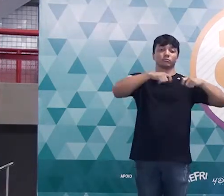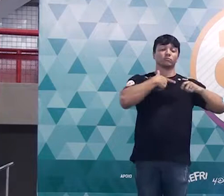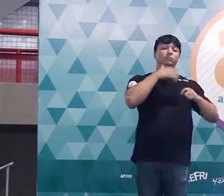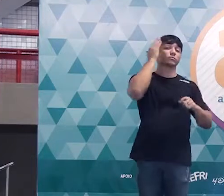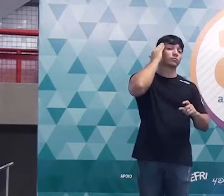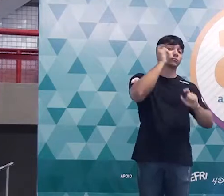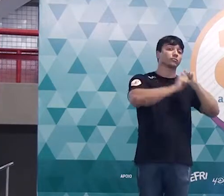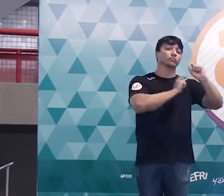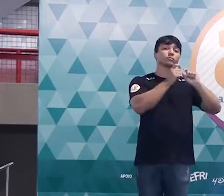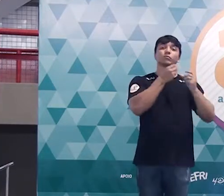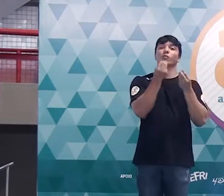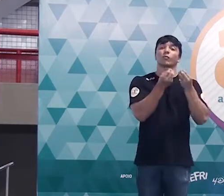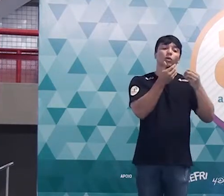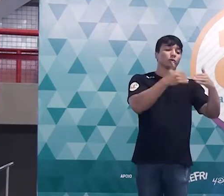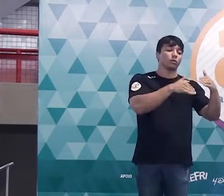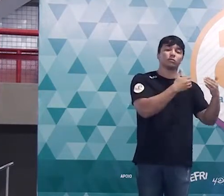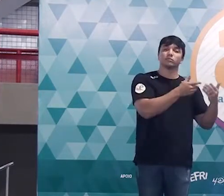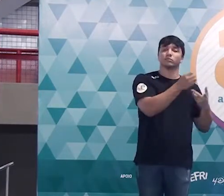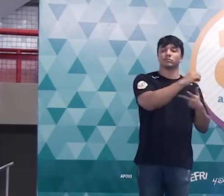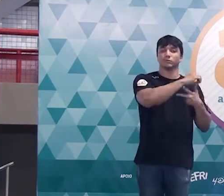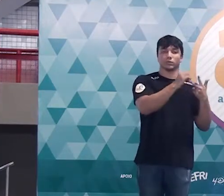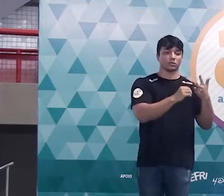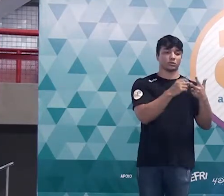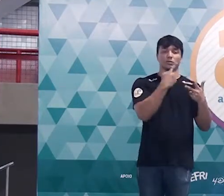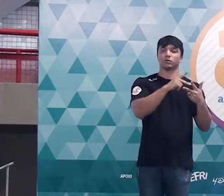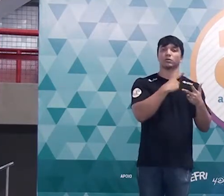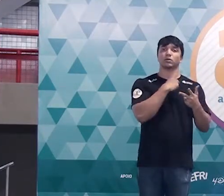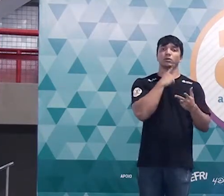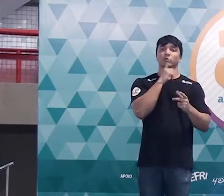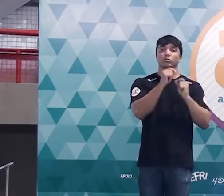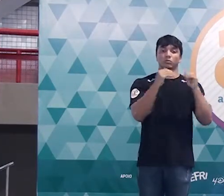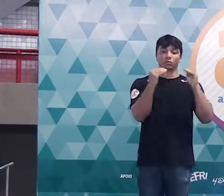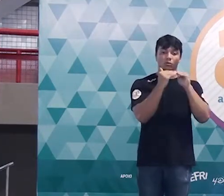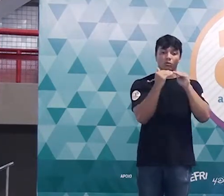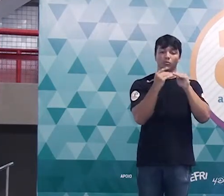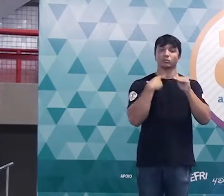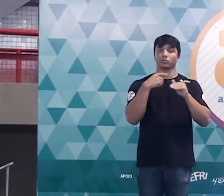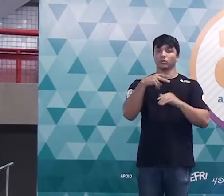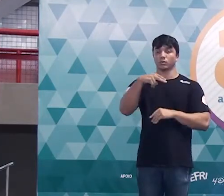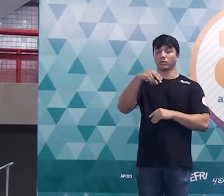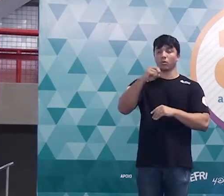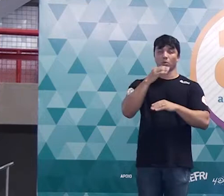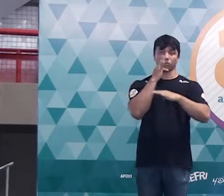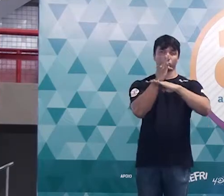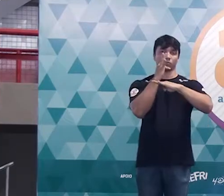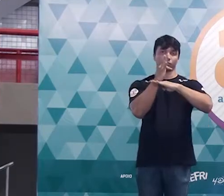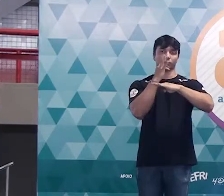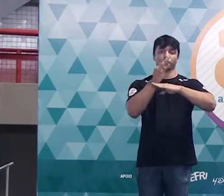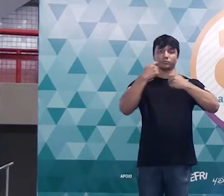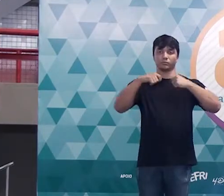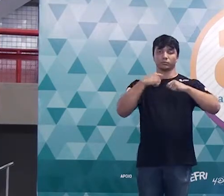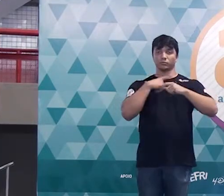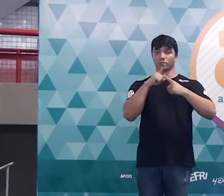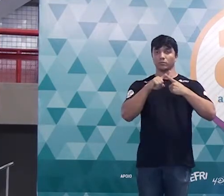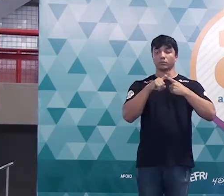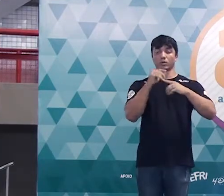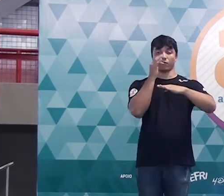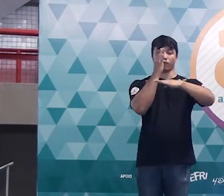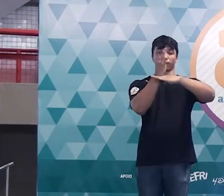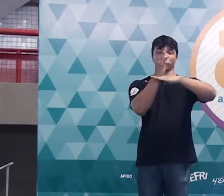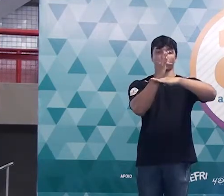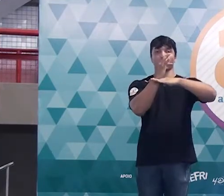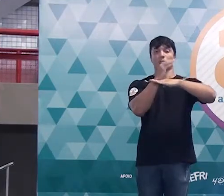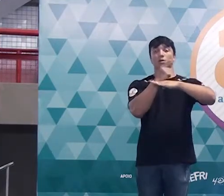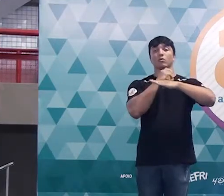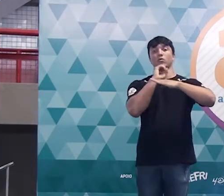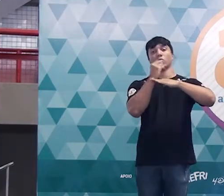o seguinte: como é que cai isso na prova do Enem, professor? Se está de acordo com a norma culta, se é linguagem